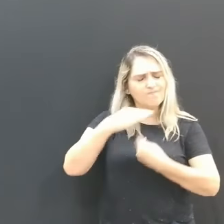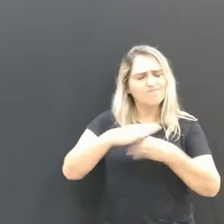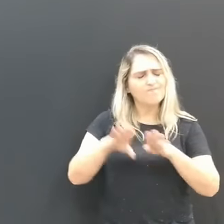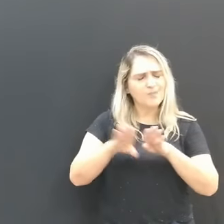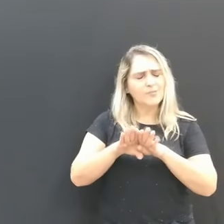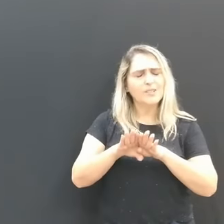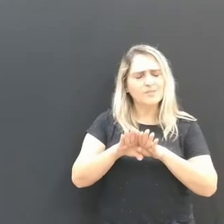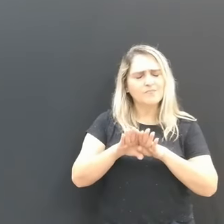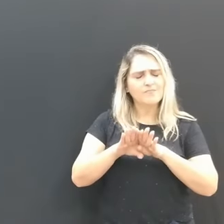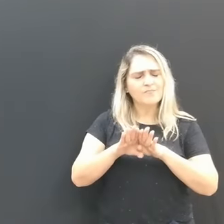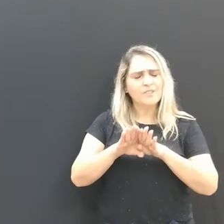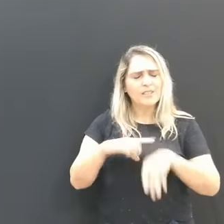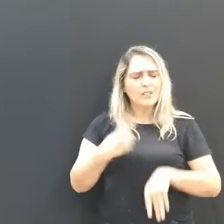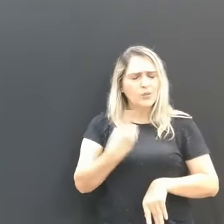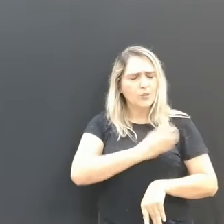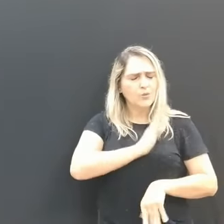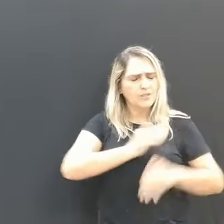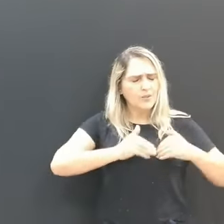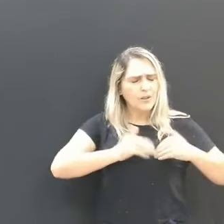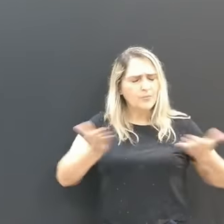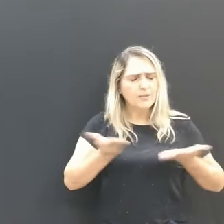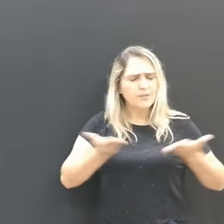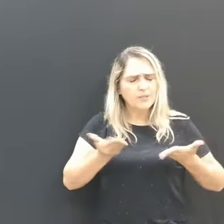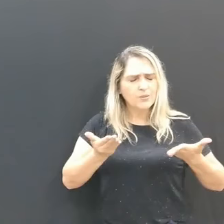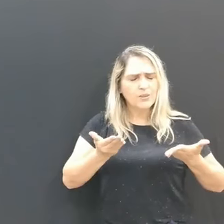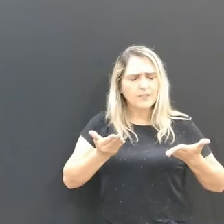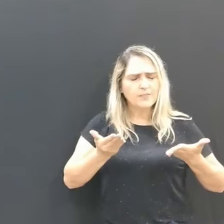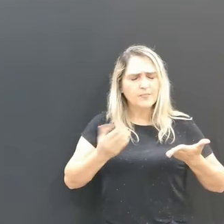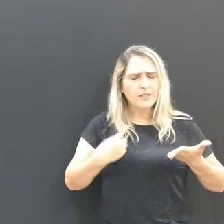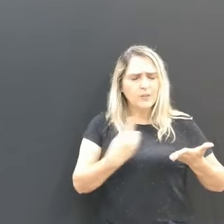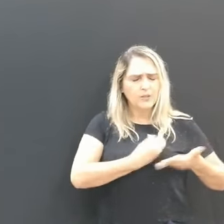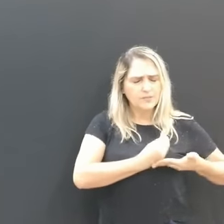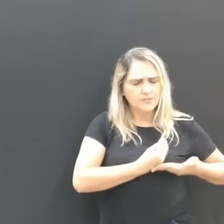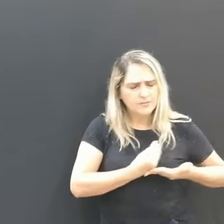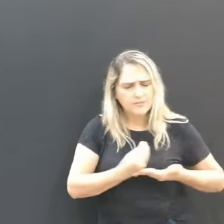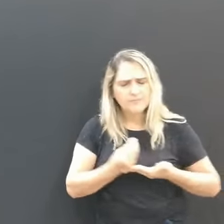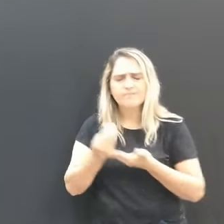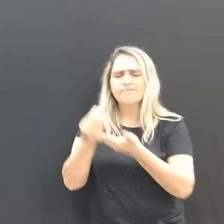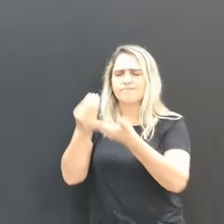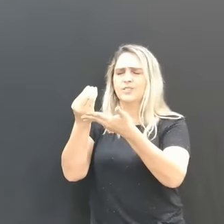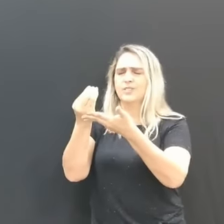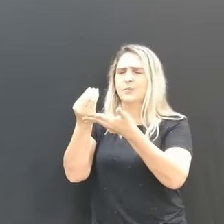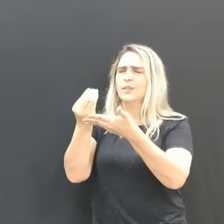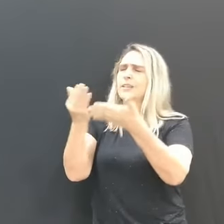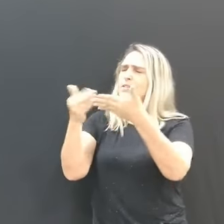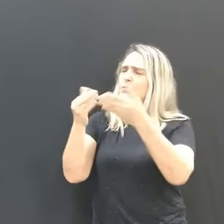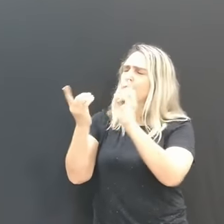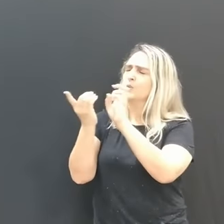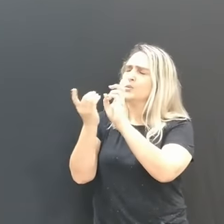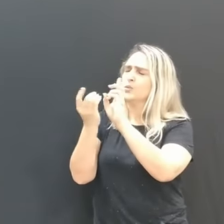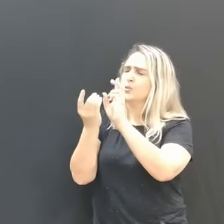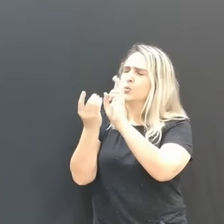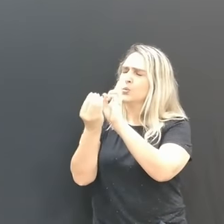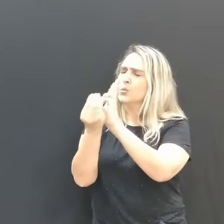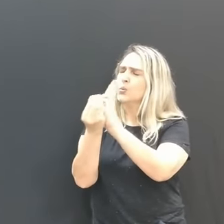Senhor, muito obrigado, porque o Senhor fala conosco, o Senhor falou com cada um dos Teus filhos que aqui estão, mas falou comigo também, Pai,